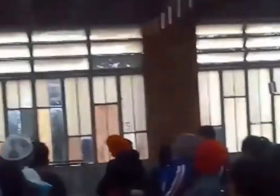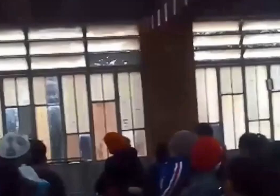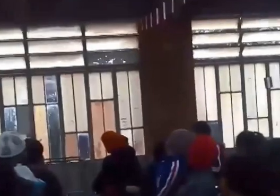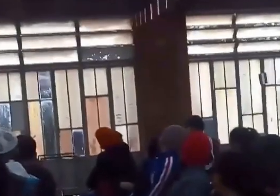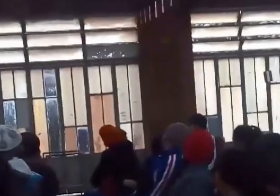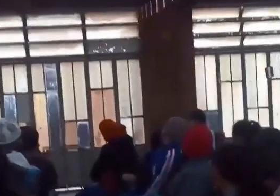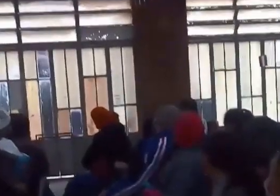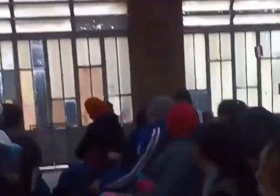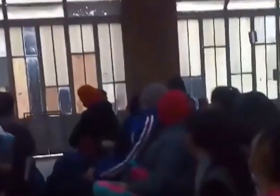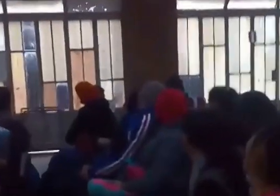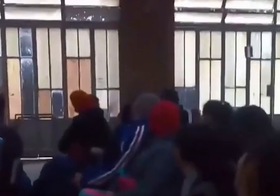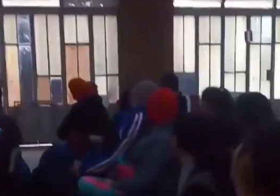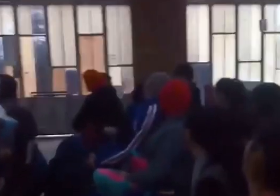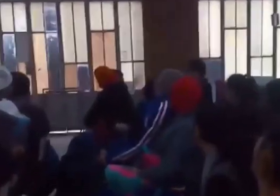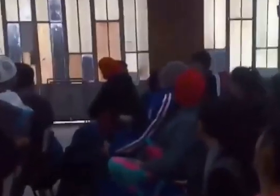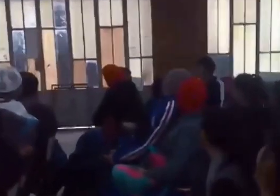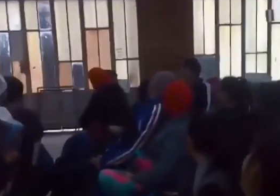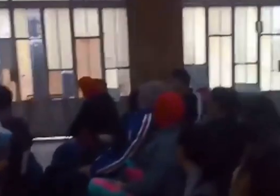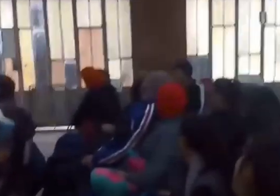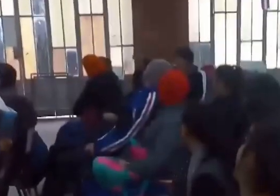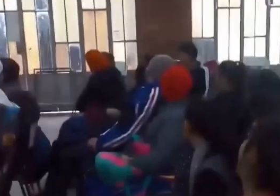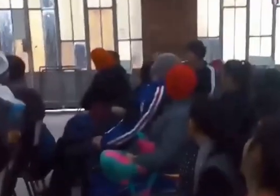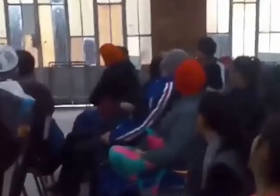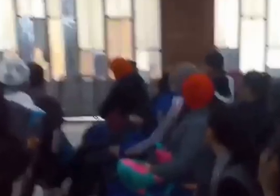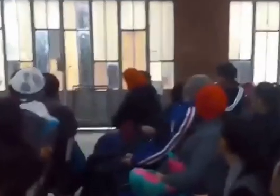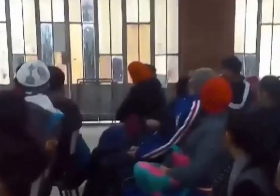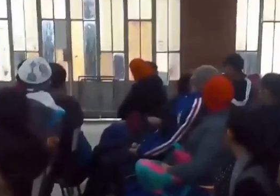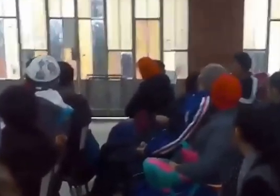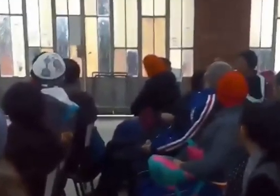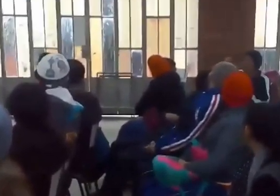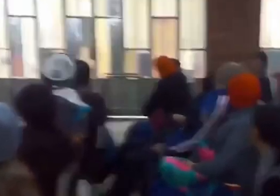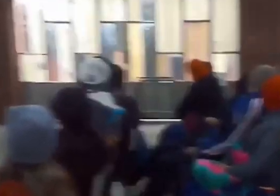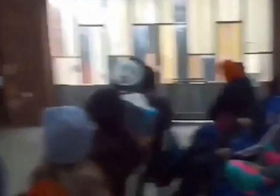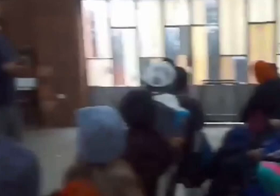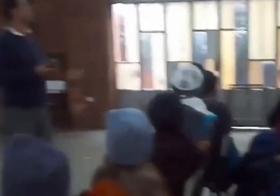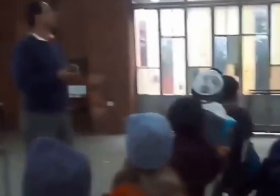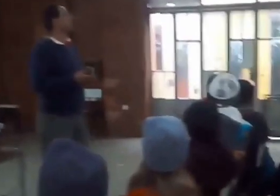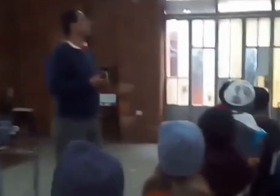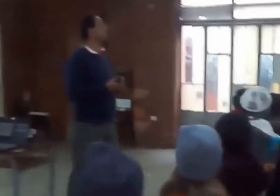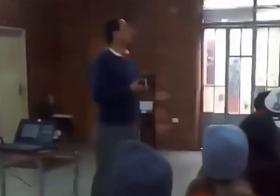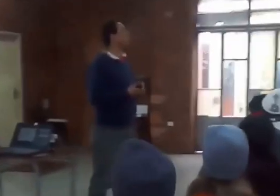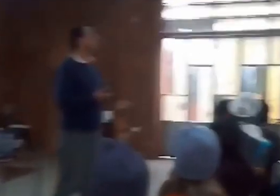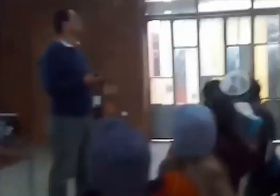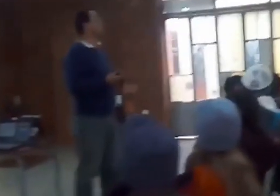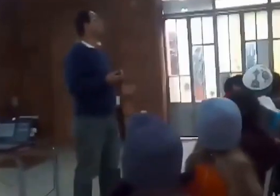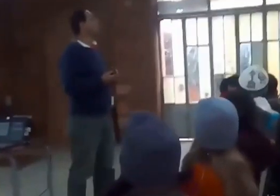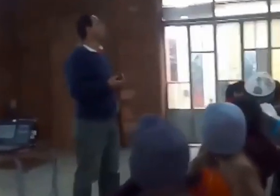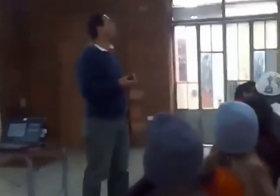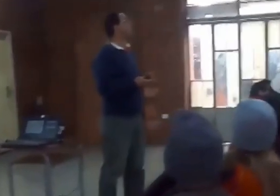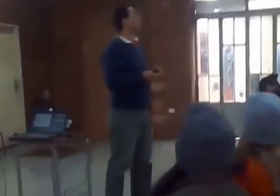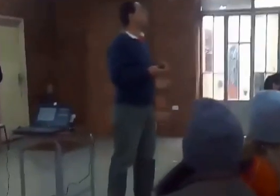ser solidarios, de darnos a entender y que ellos también se den a entender, como que exageramos nuestros gestos, nuestros